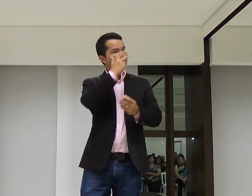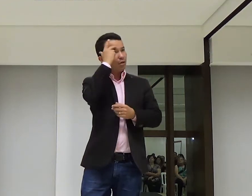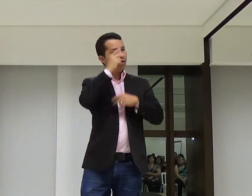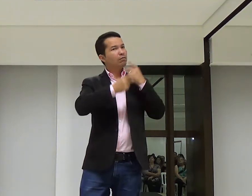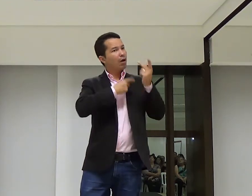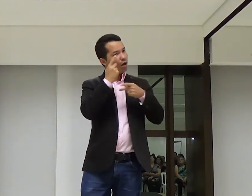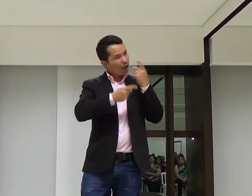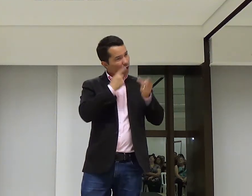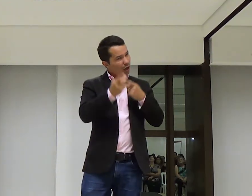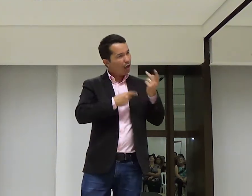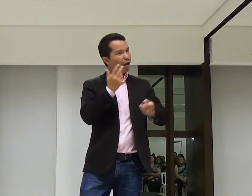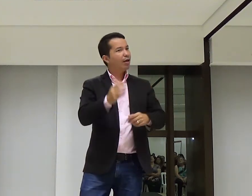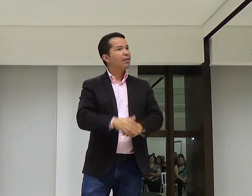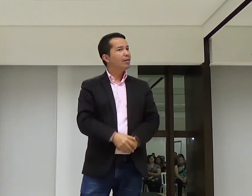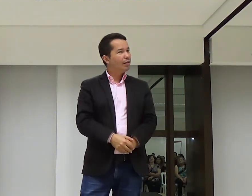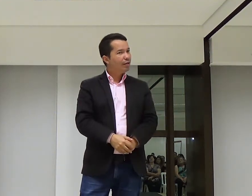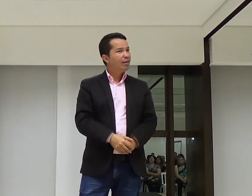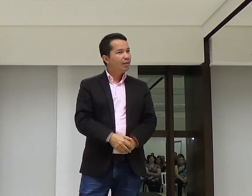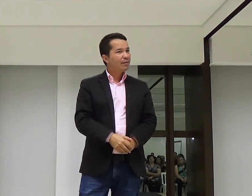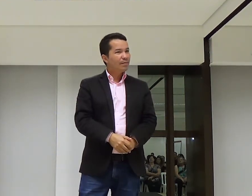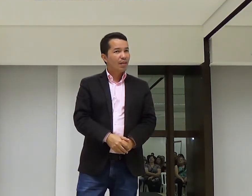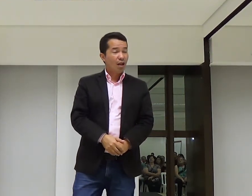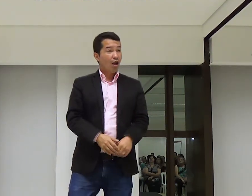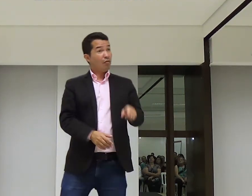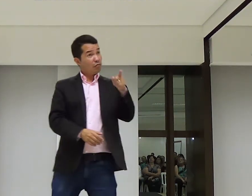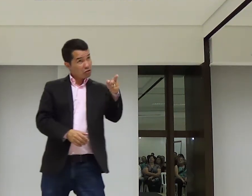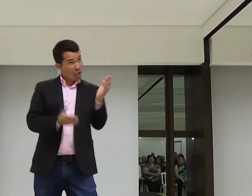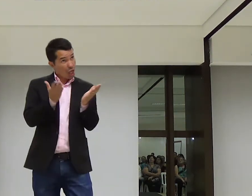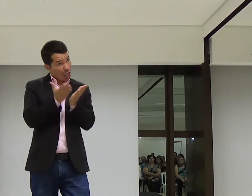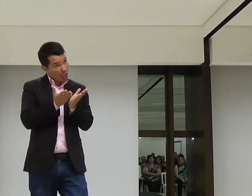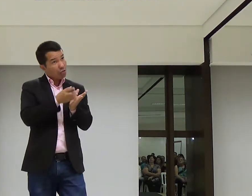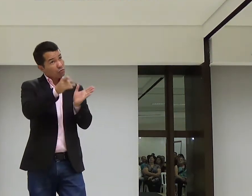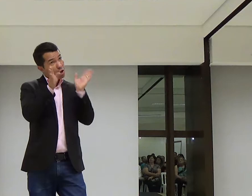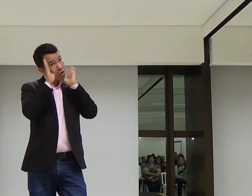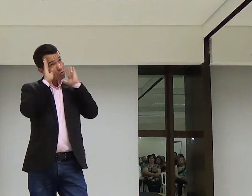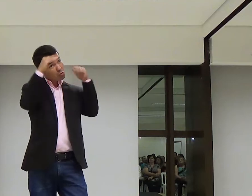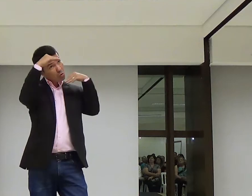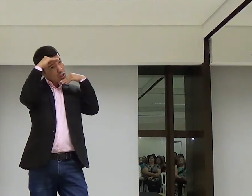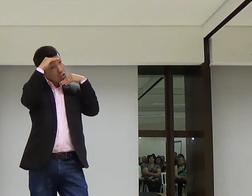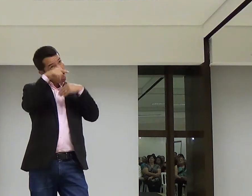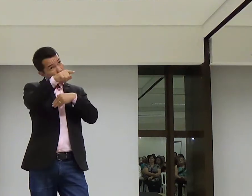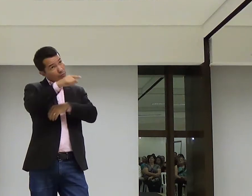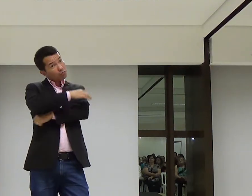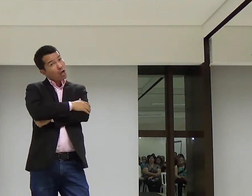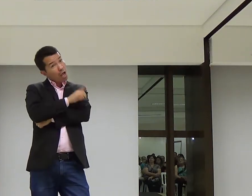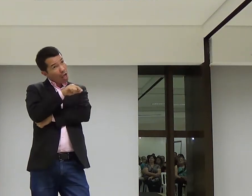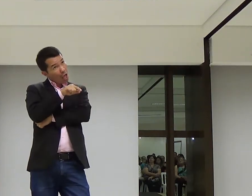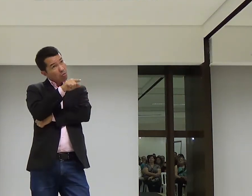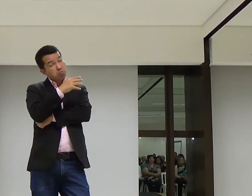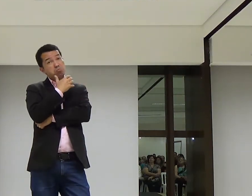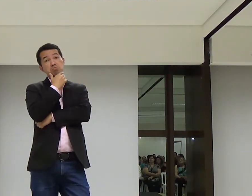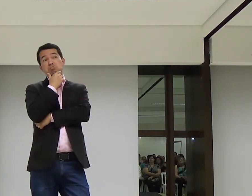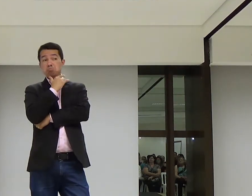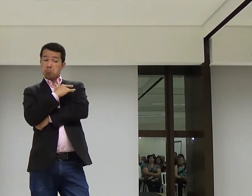você também rouba, né? Pede dízimo, pede oferta. Ah, você é crente? Então você é um quadrado,